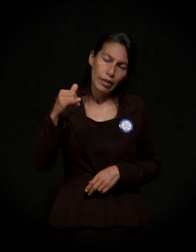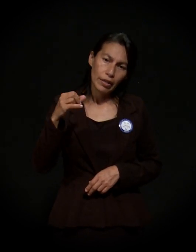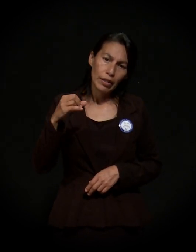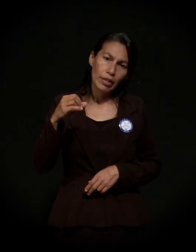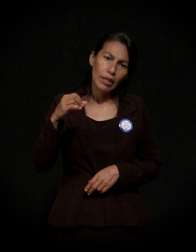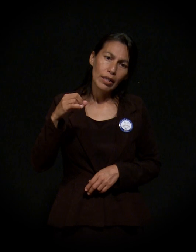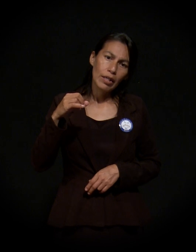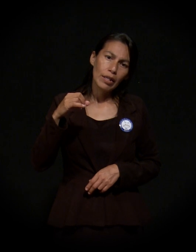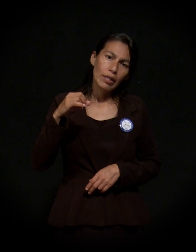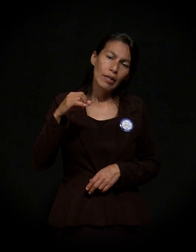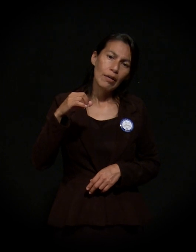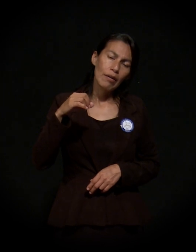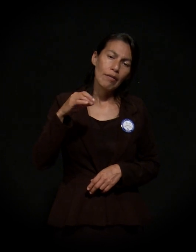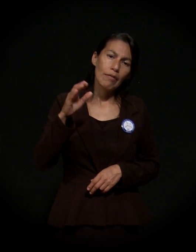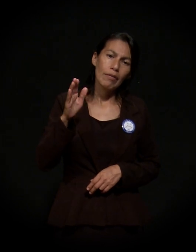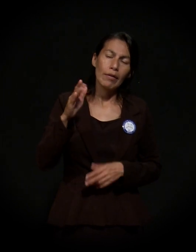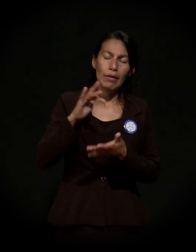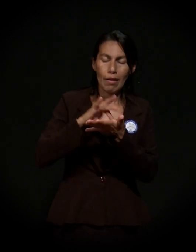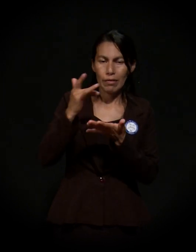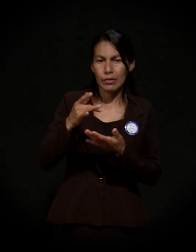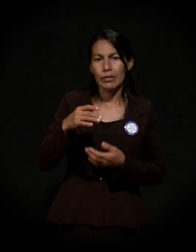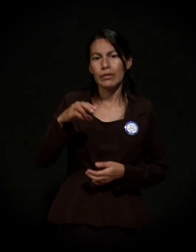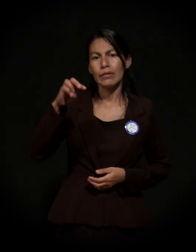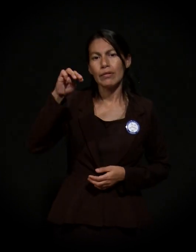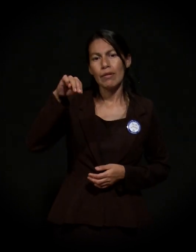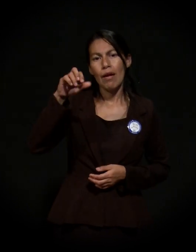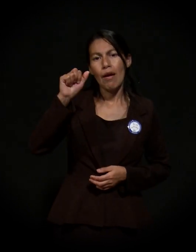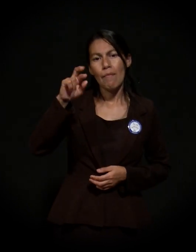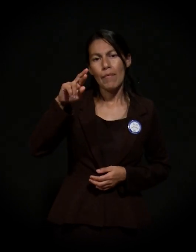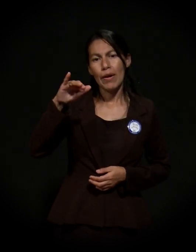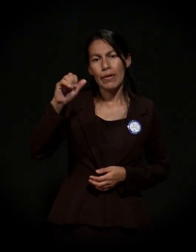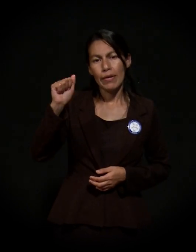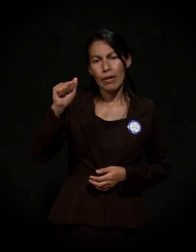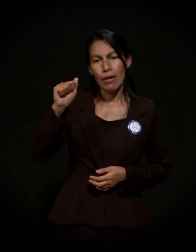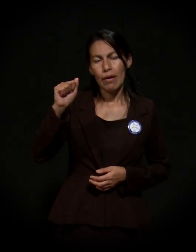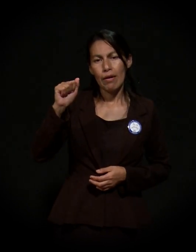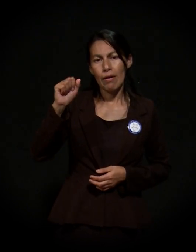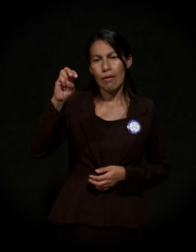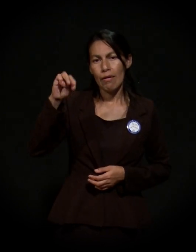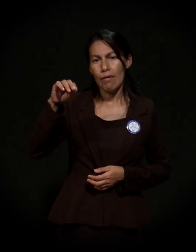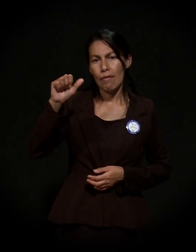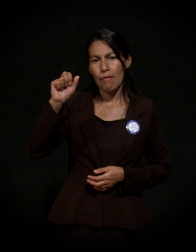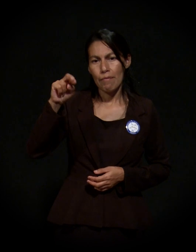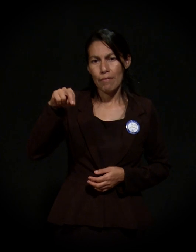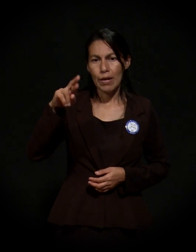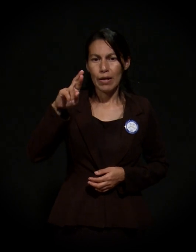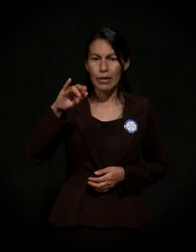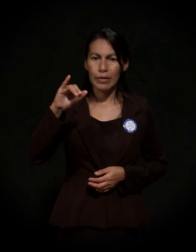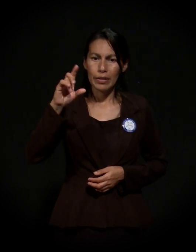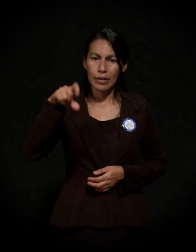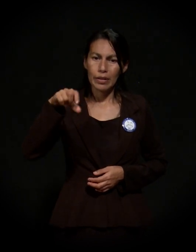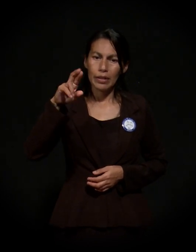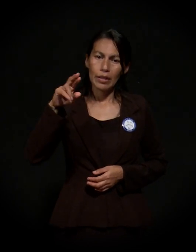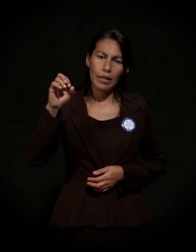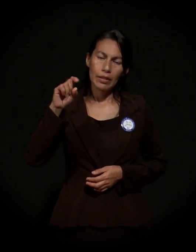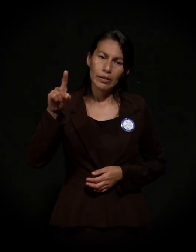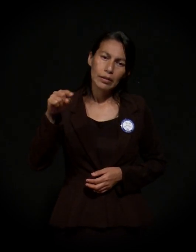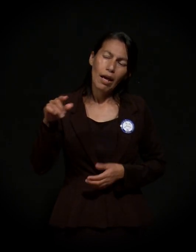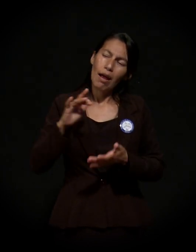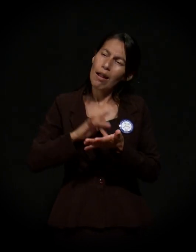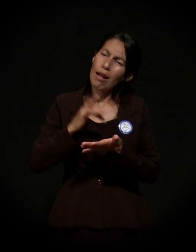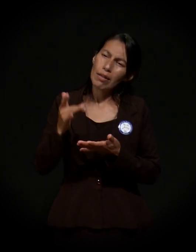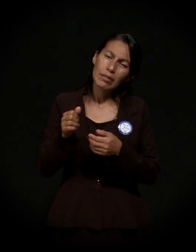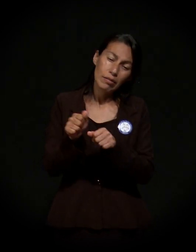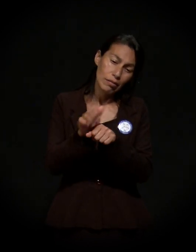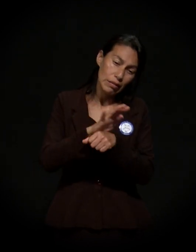gracias. María Manrique, gracias por librarnos en esta pandemia. Amén,